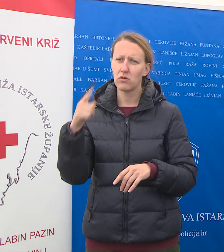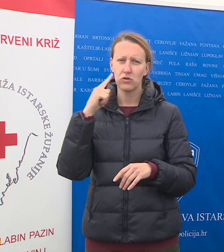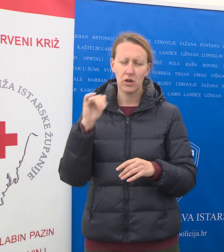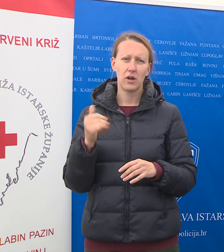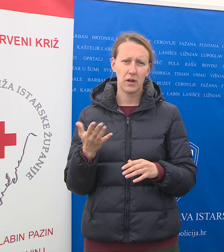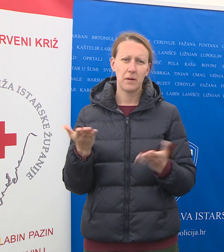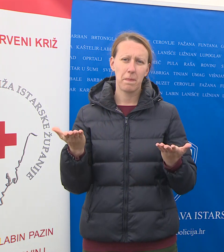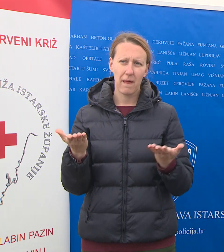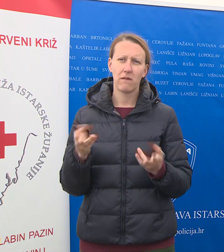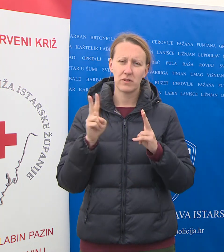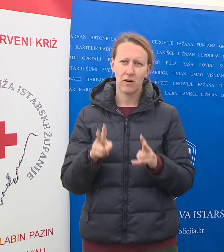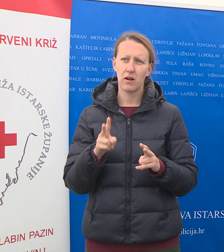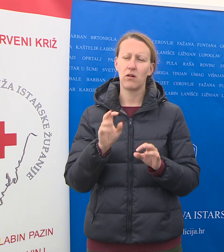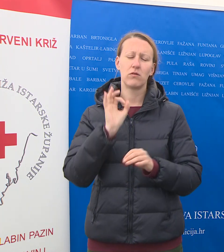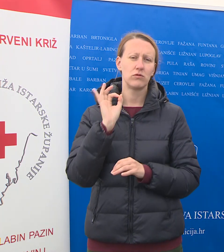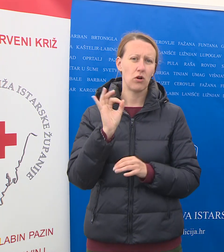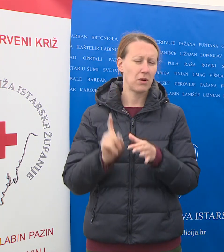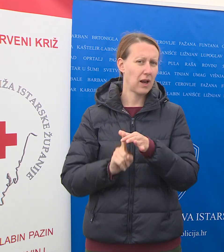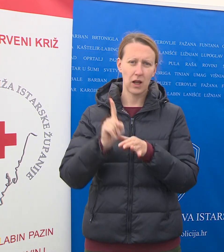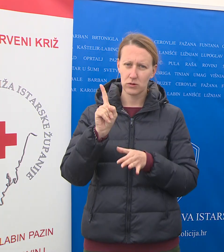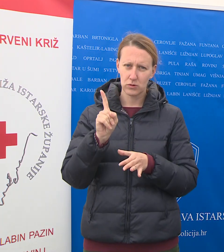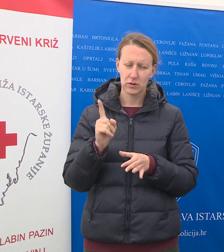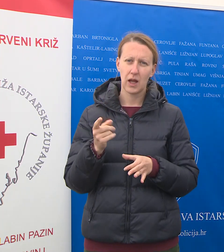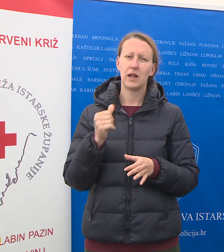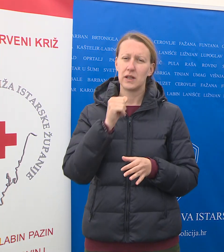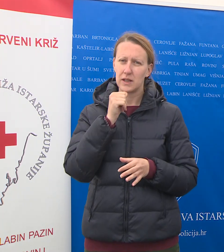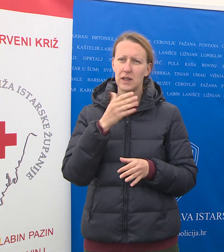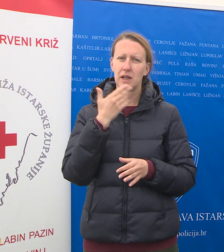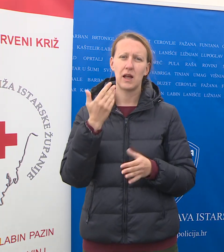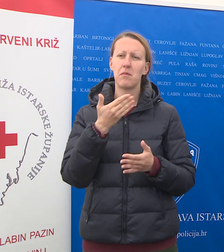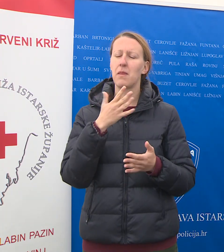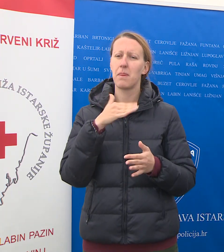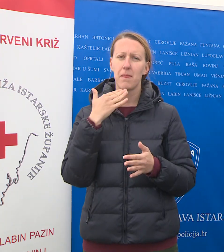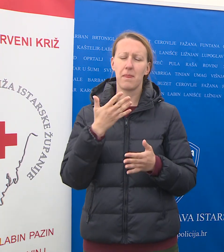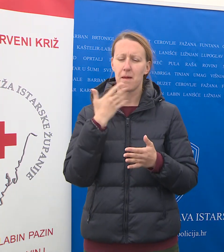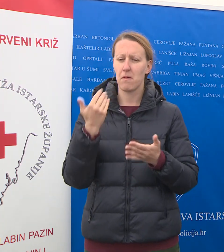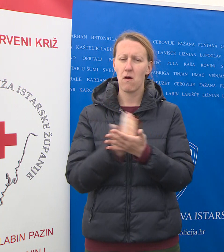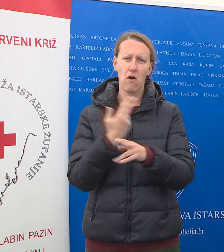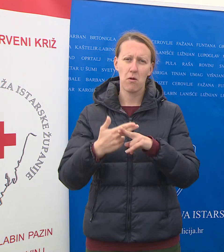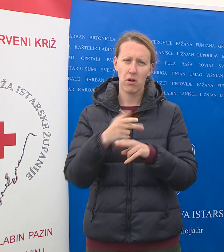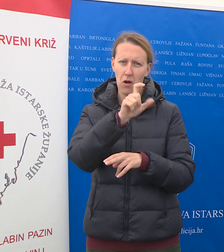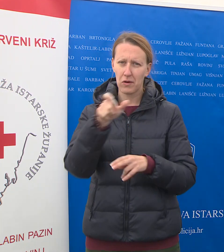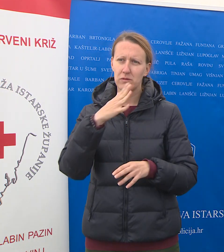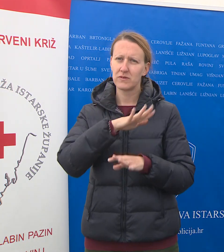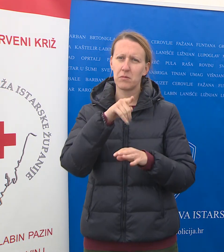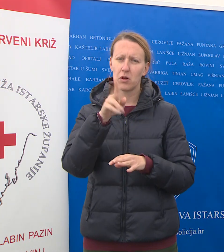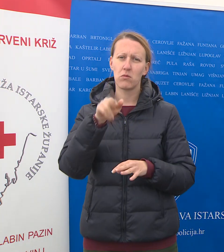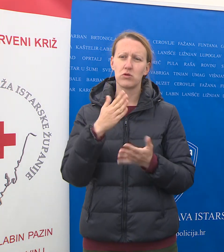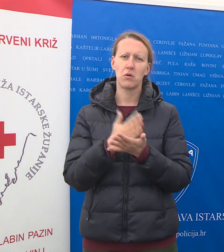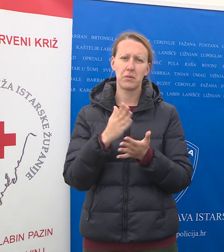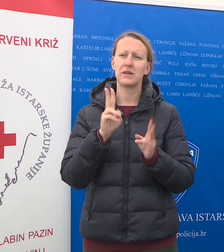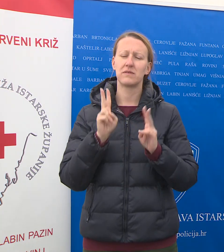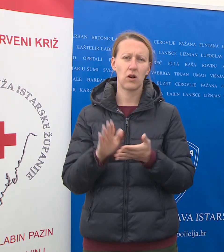je evo, stvarno izuzetno dobro i nema novo oboljelih osoba i po svemu tome možemo